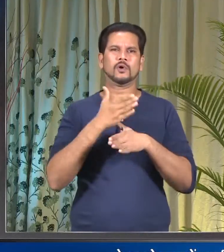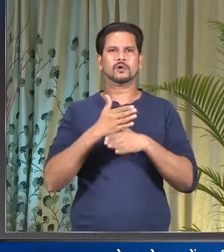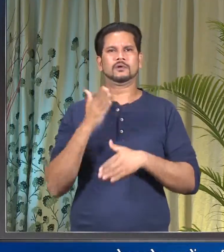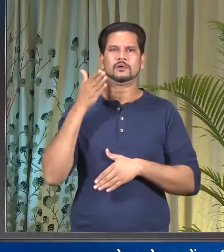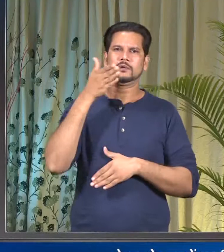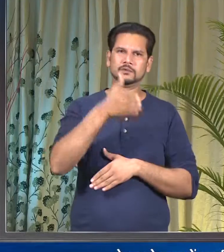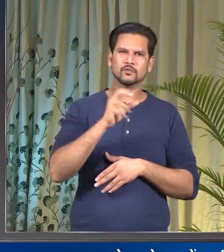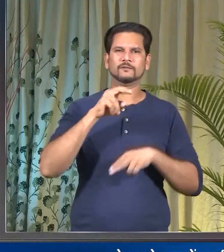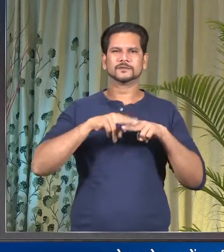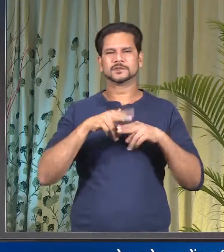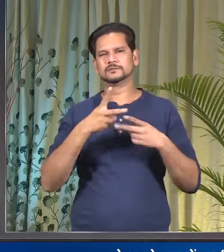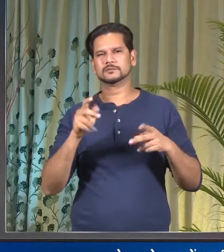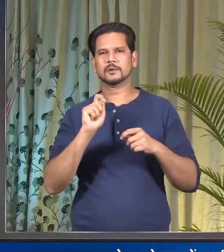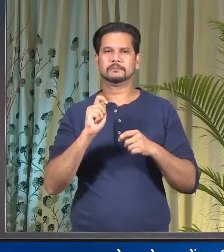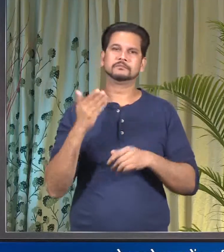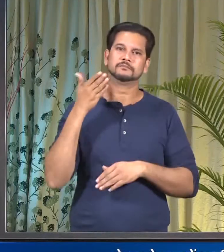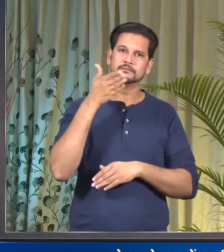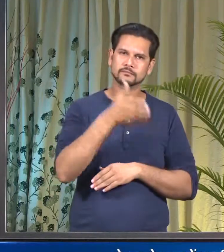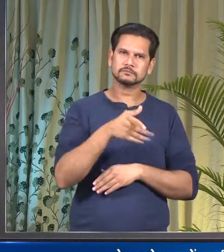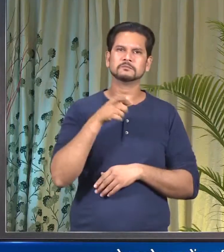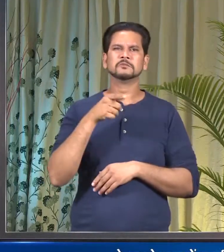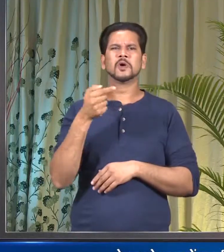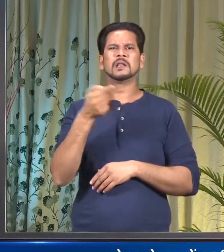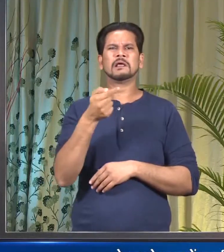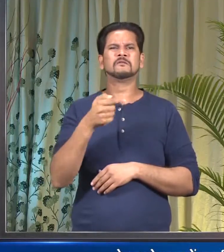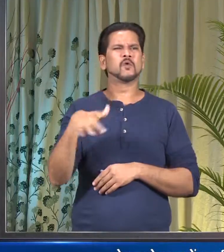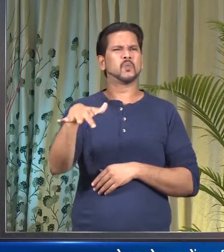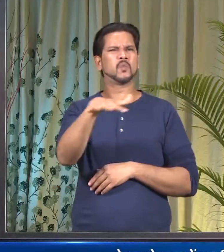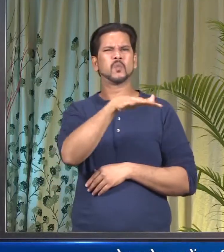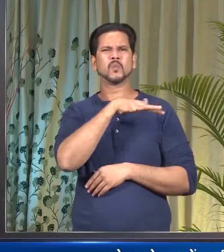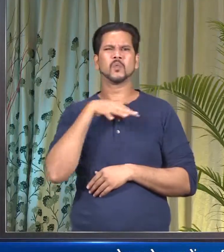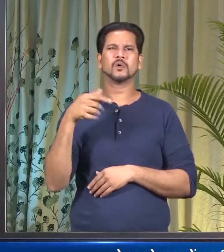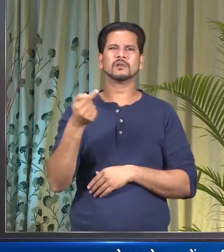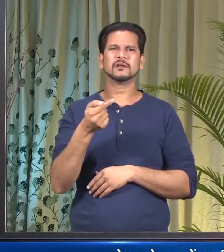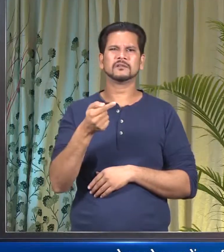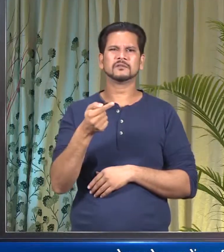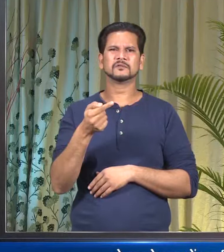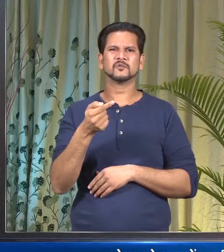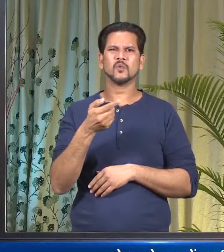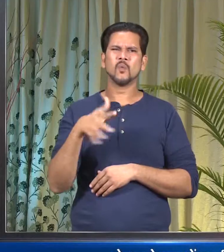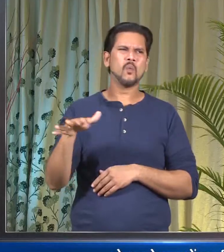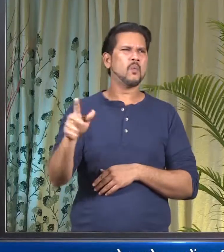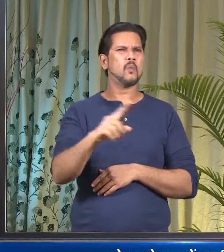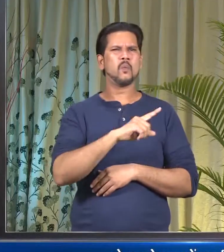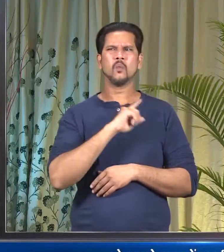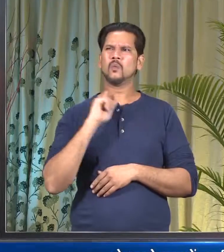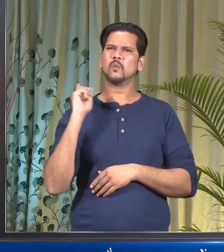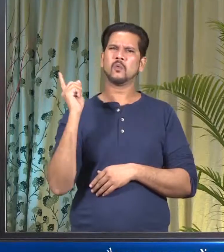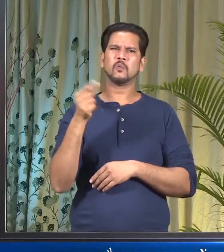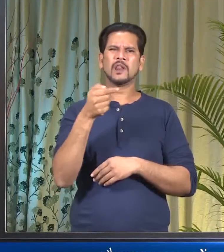एन्वाइरमेंट में काम करना पड़ता है जहां चारों और इतनी नेगिटिविटी है